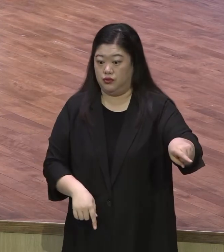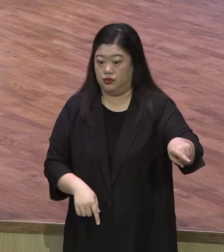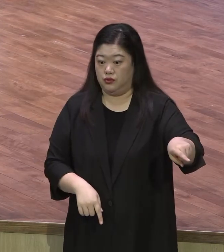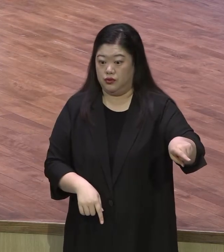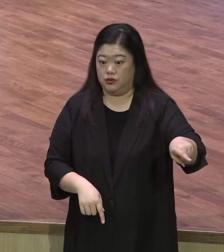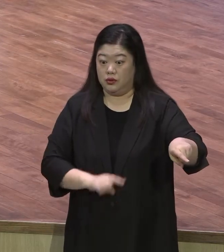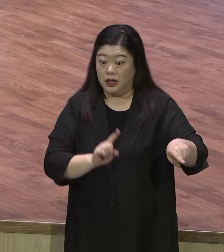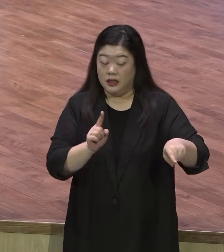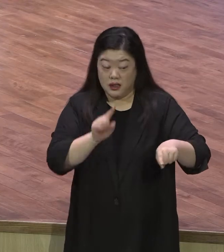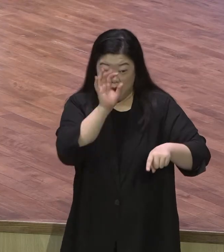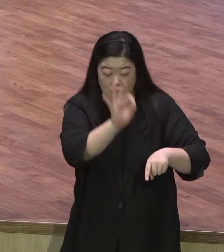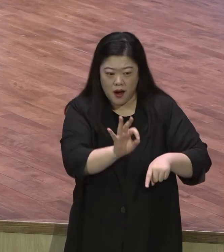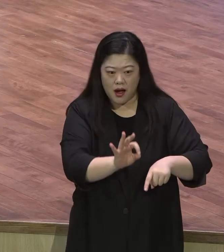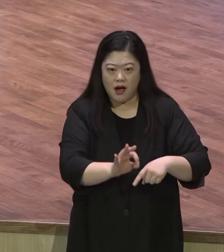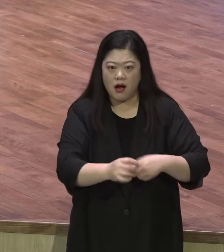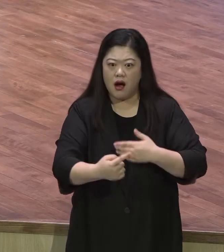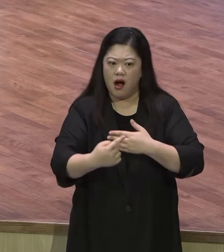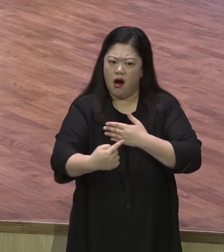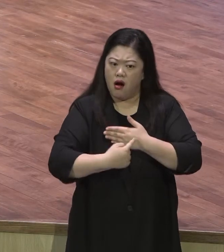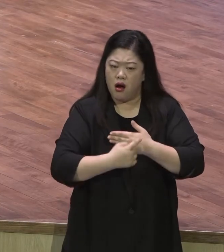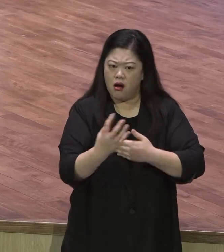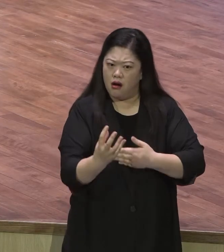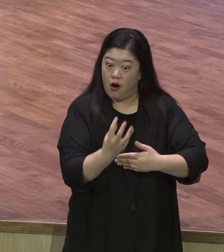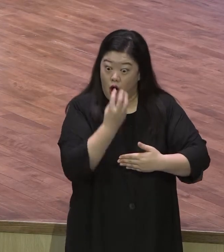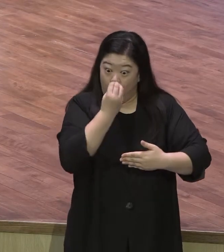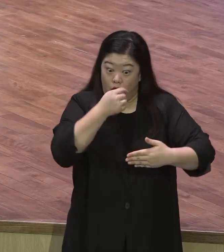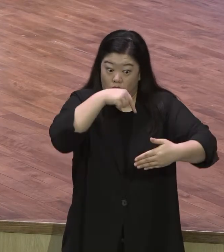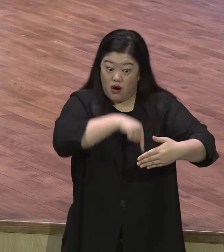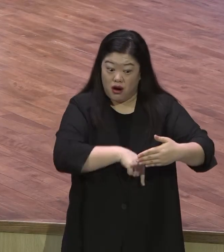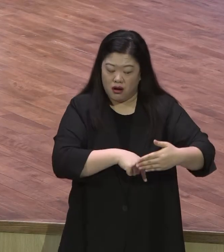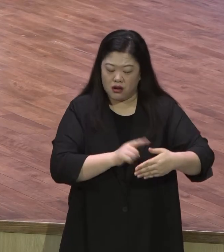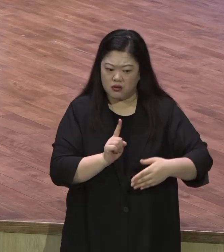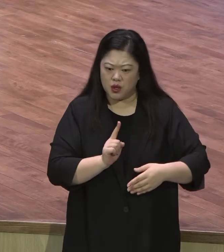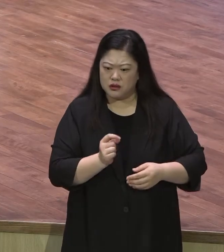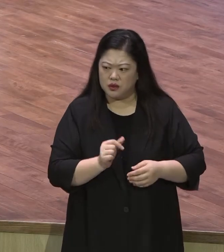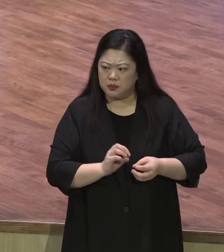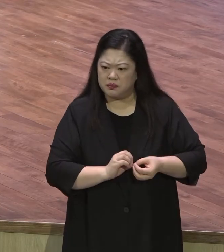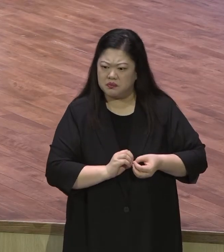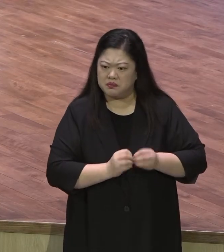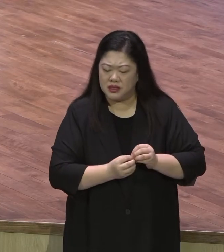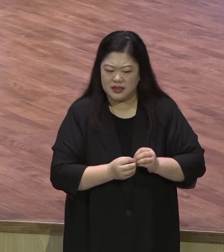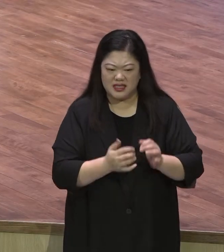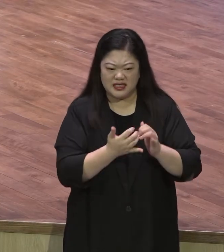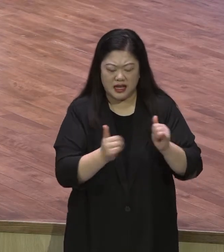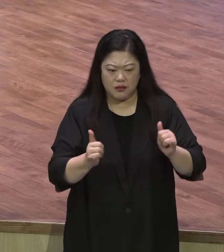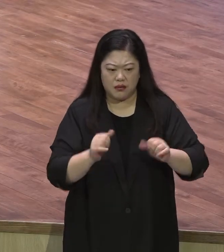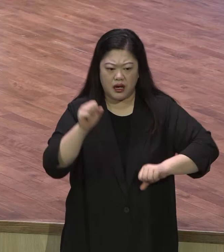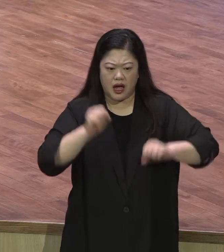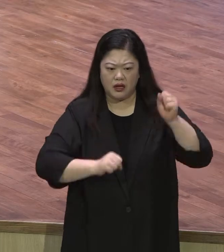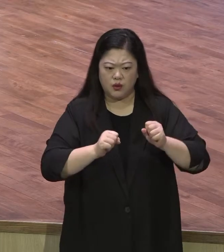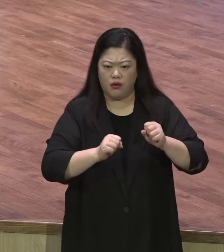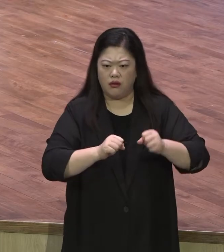왜곡해가지고 인간의 삶 속에 삶을 완전히 그러니까 완전히 족쇄를 채워버리는